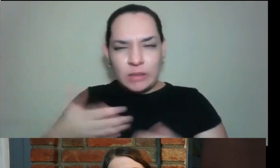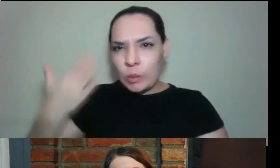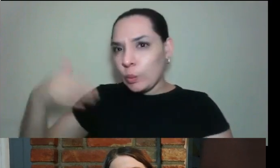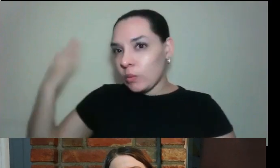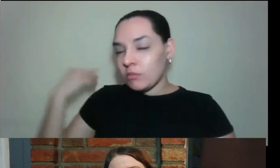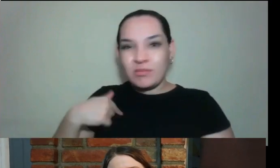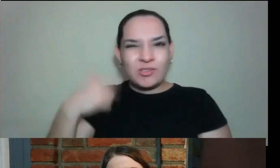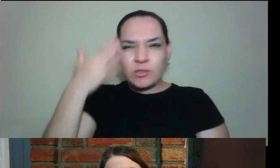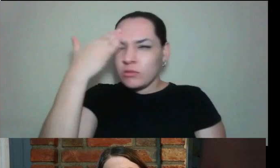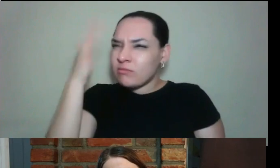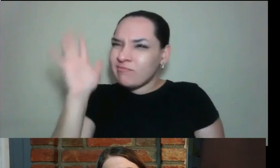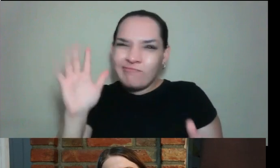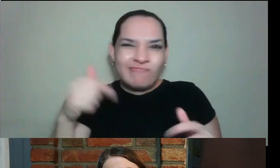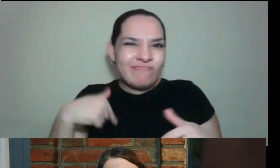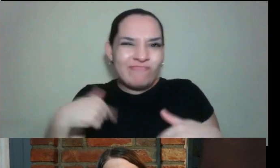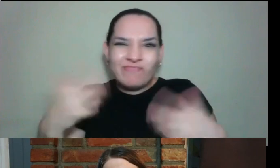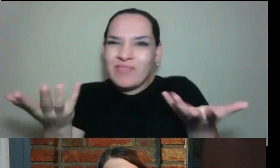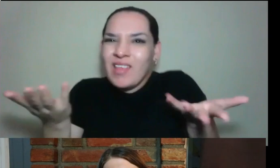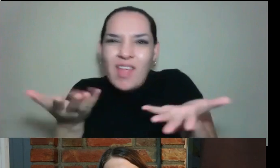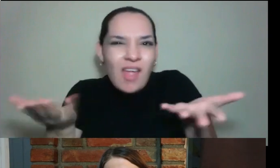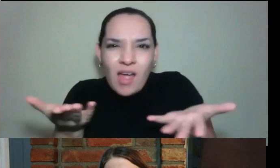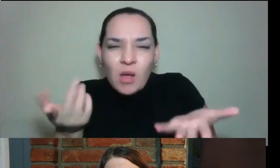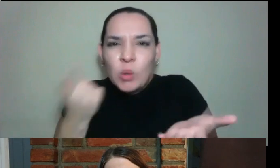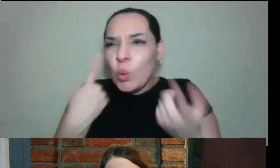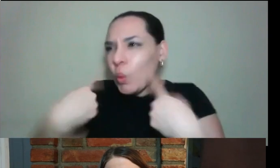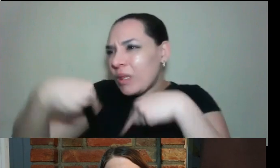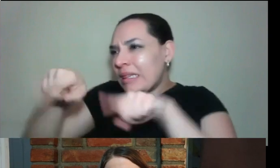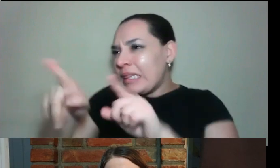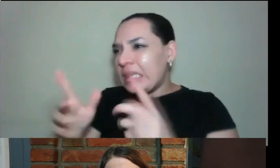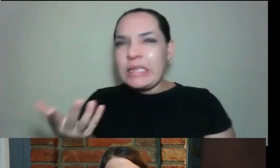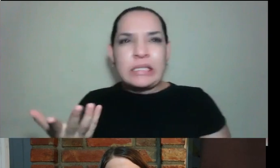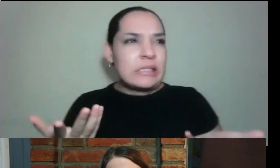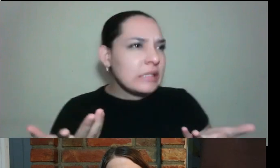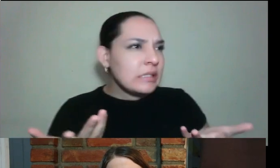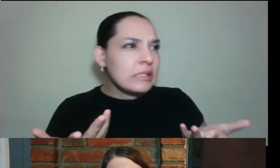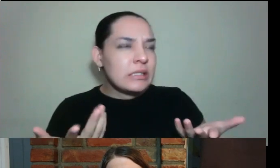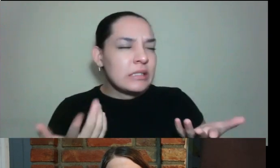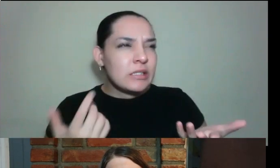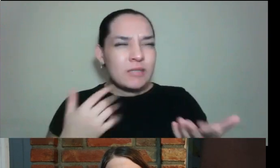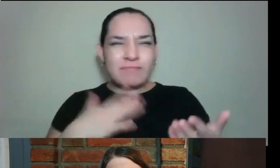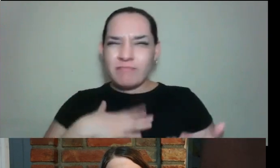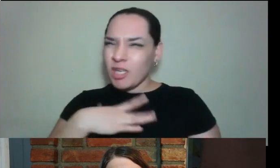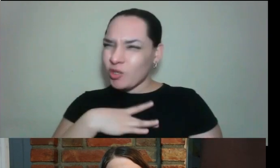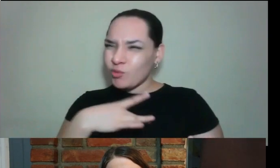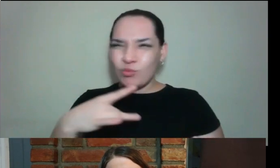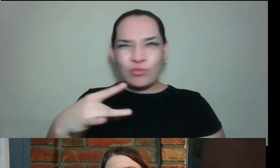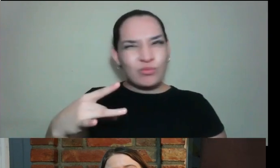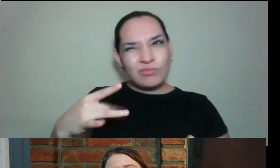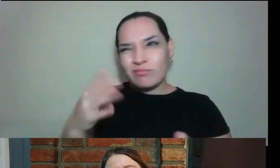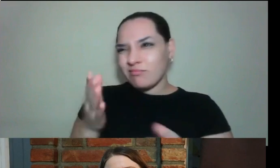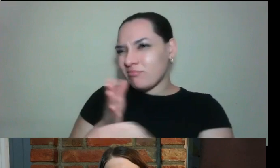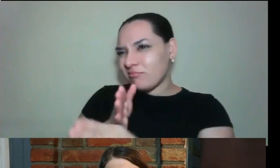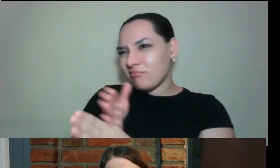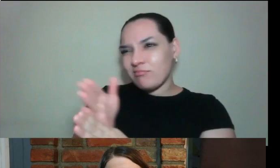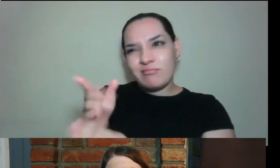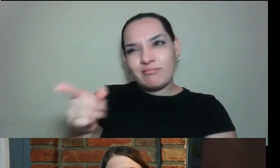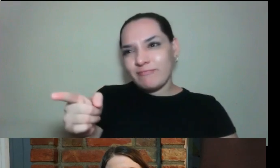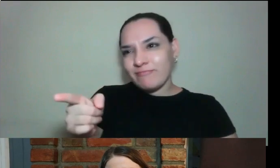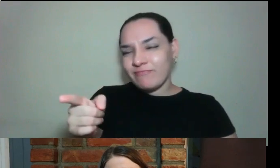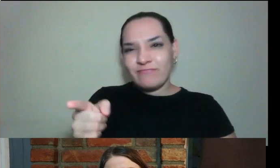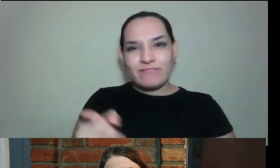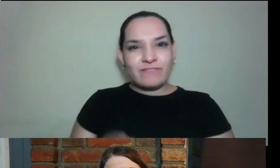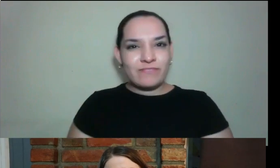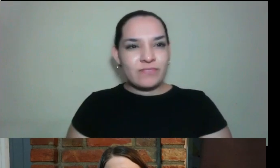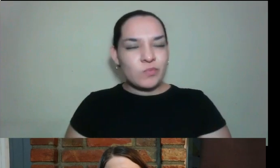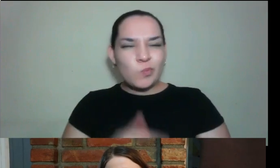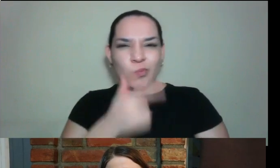en mi vida en el cual no sabía realmente mucho qué hacer, para dónde ir, si me gustaba lo que estaba estudiando, si no.